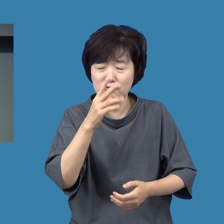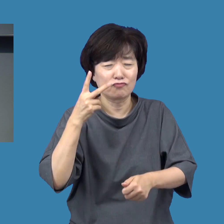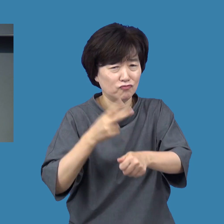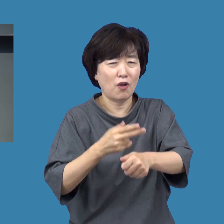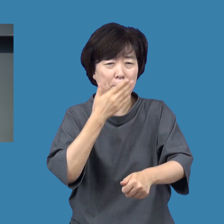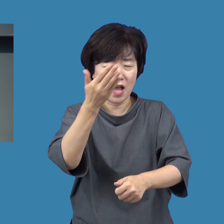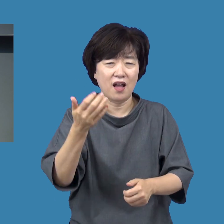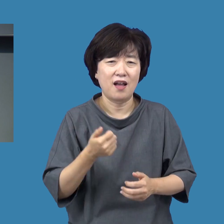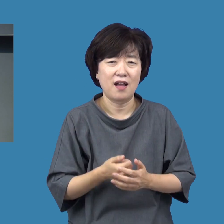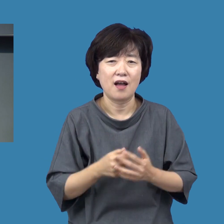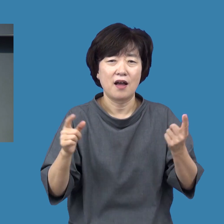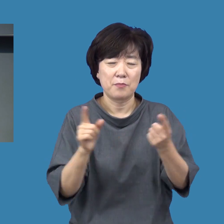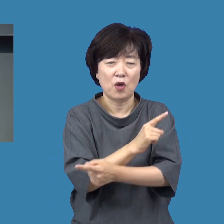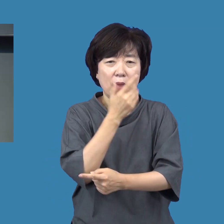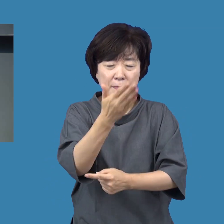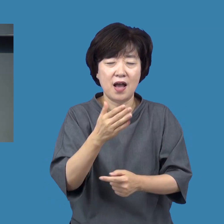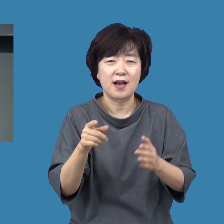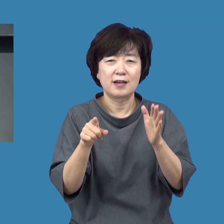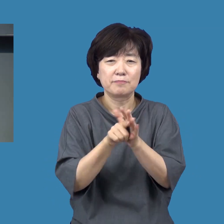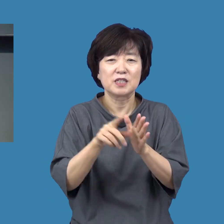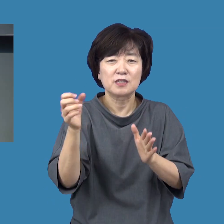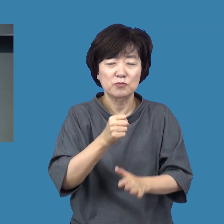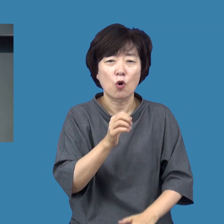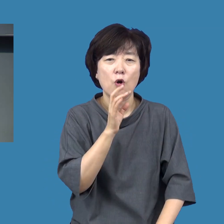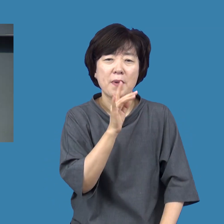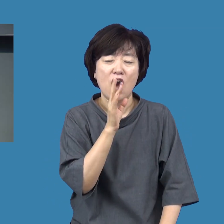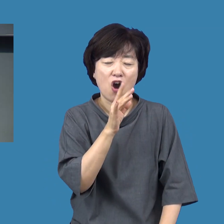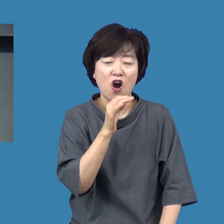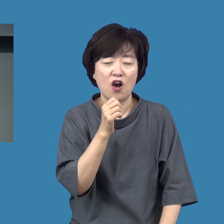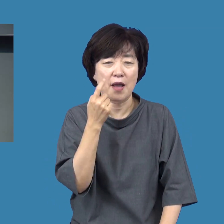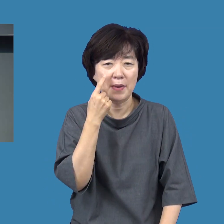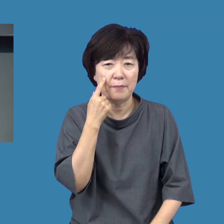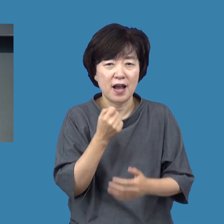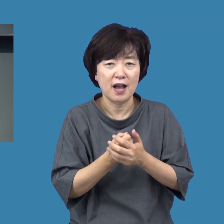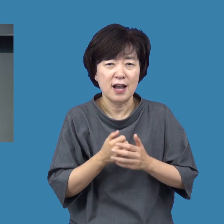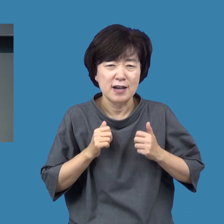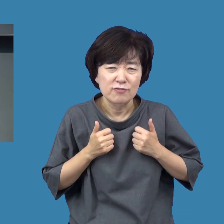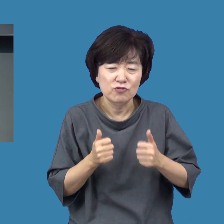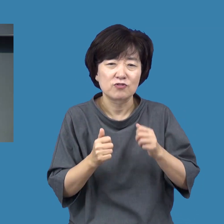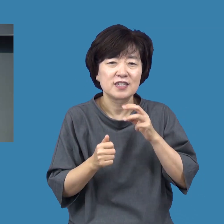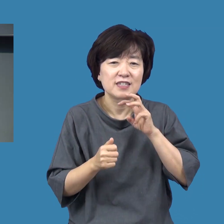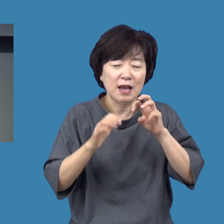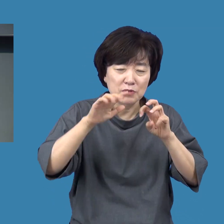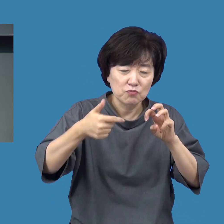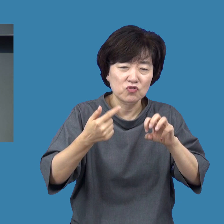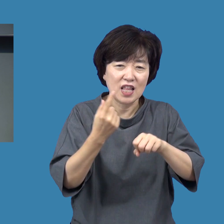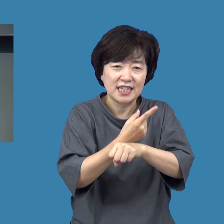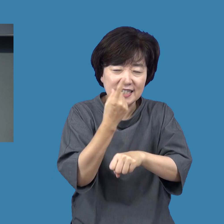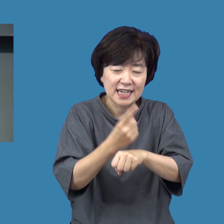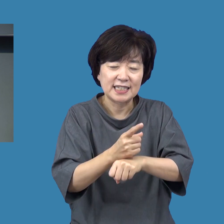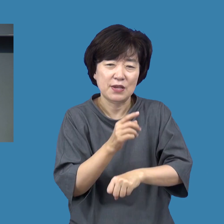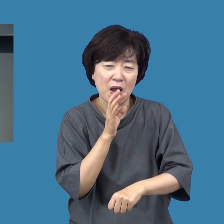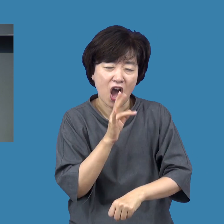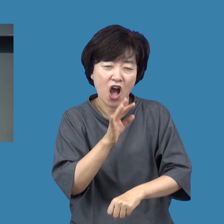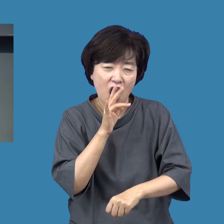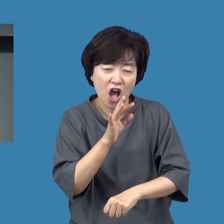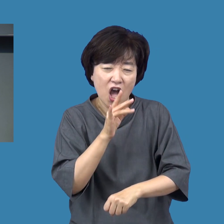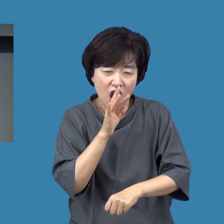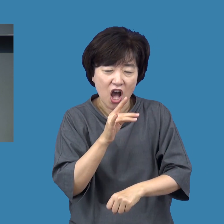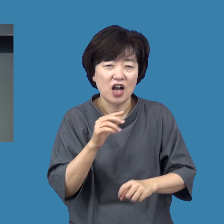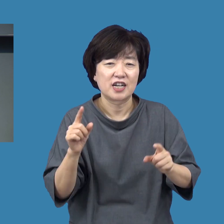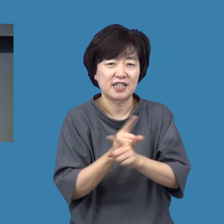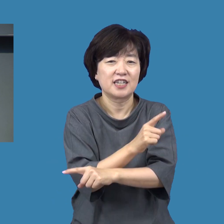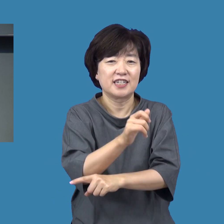있어요. 믿음을 가지고 방언으로 기도하세요. 꾸준히 하루에 30분씩 1시간씩 기도해봐. 차이가 있어. 차이가